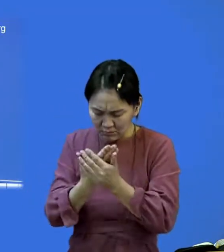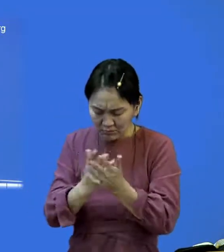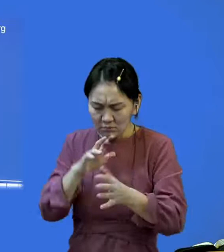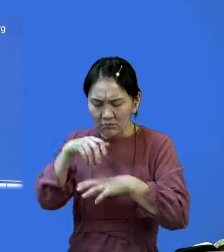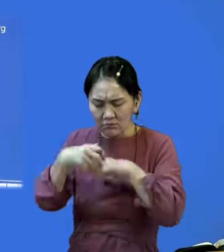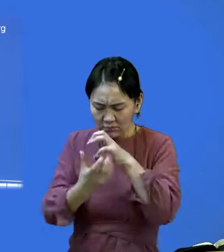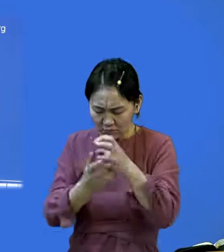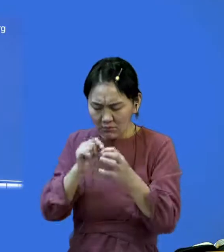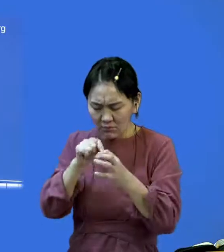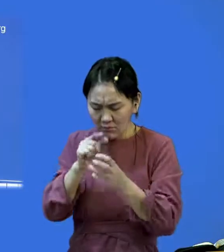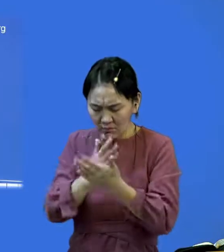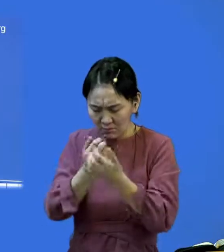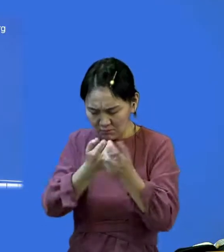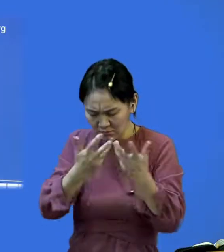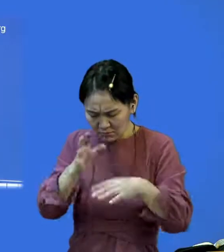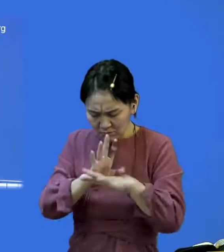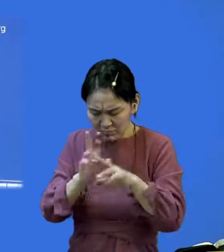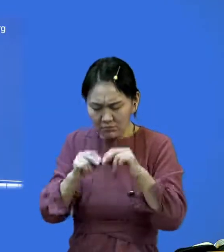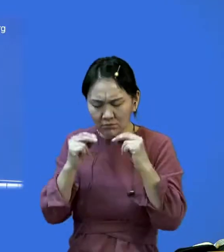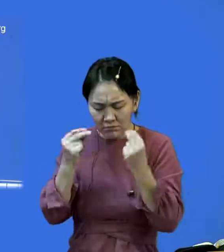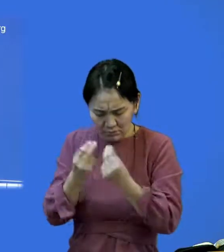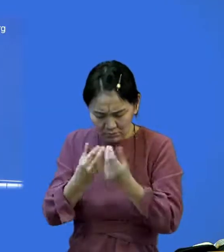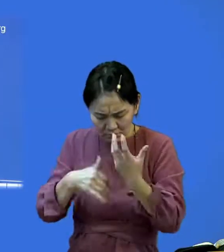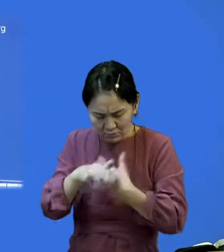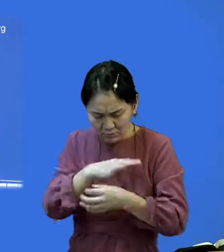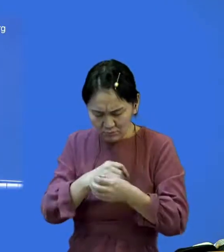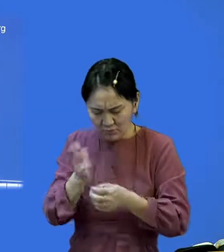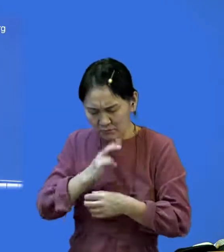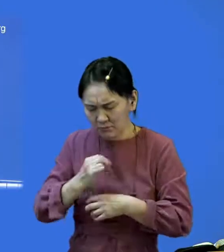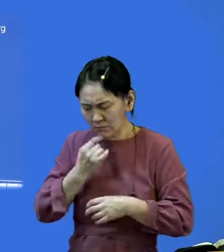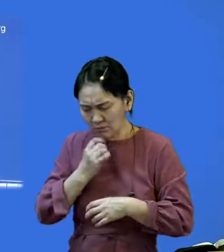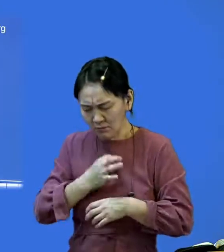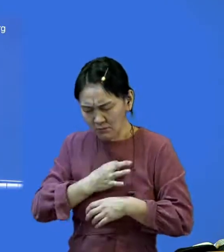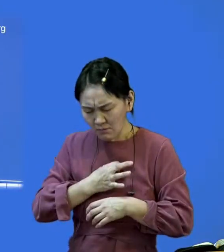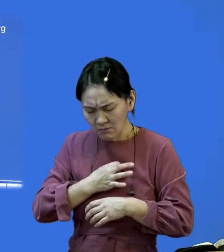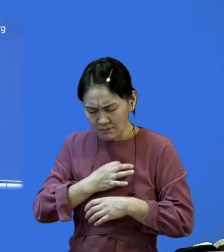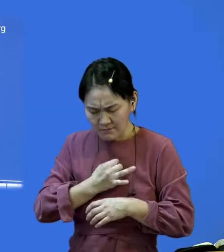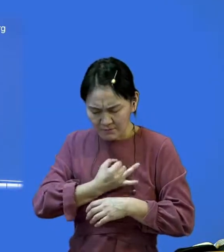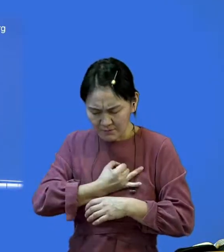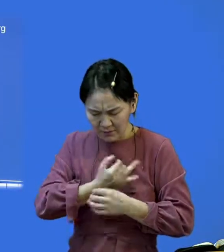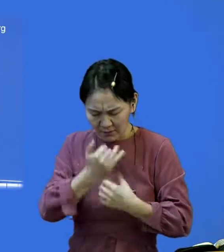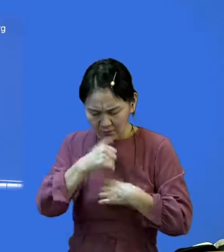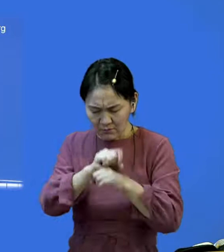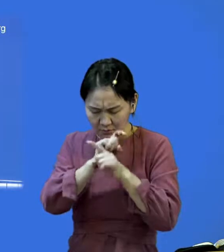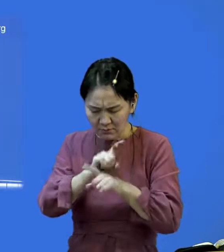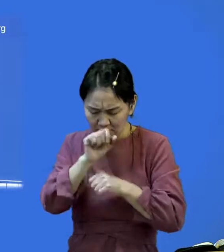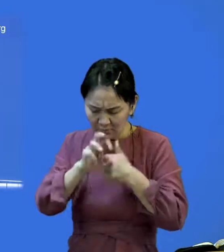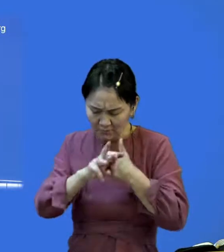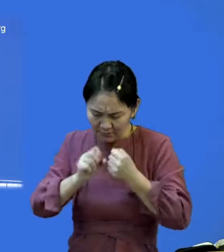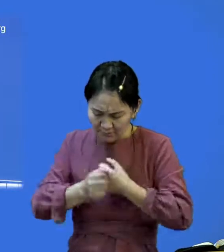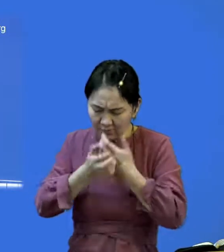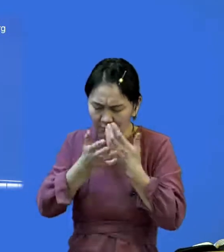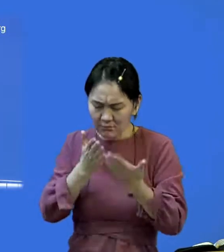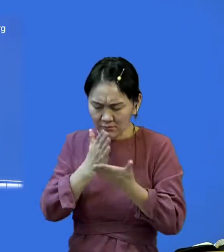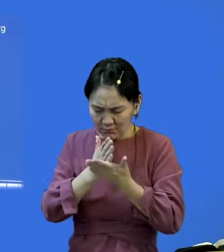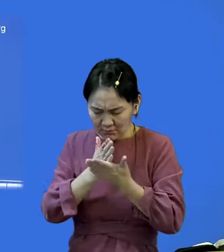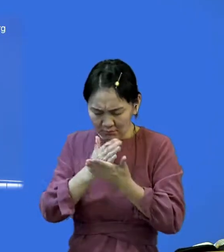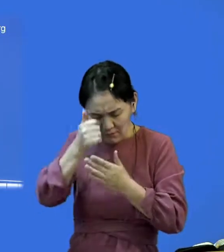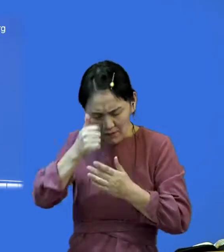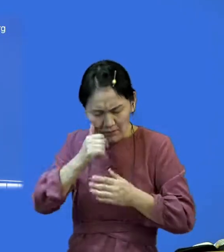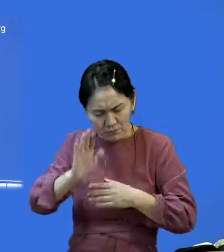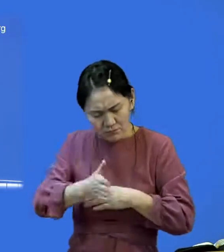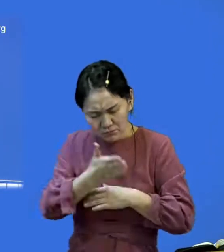хүнд хэцүү байдалд итгэлээ сахин сайн мэдээг тарайж байгаа бүхий л ахан дүүс нарт агуу нэгүсэл